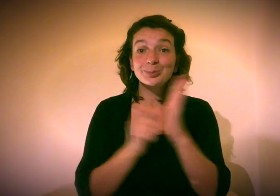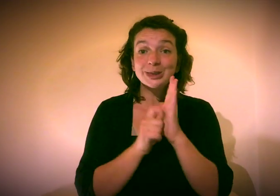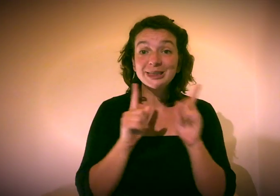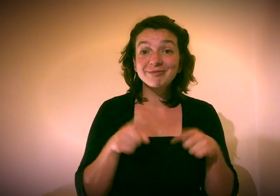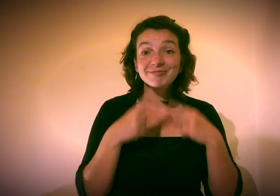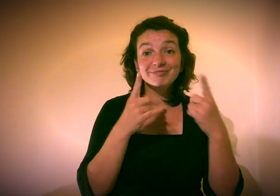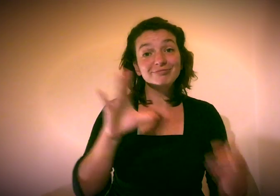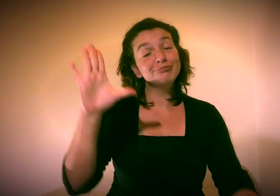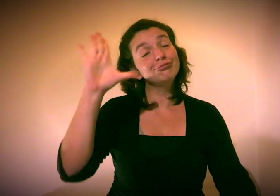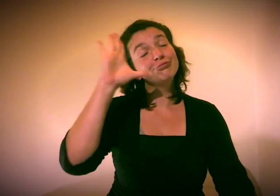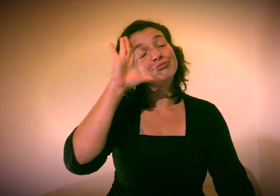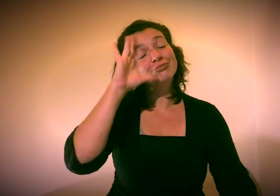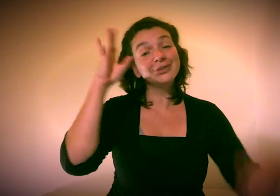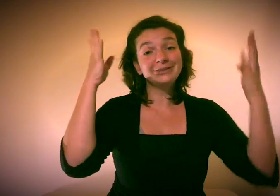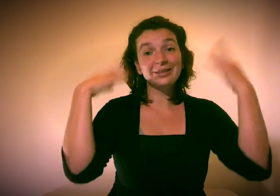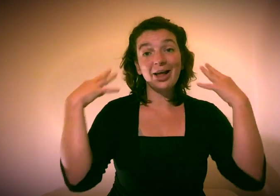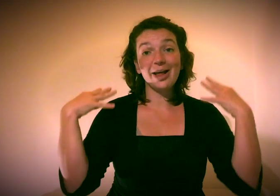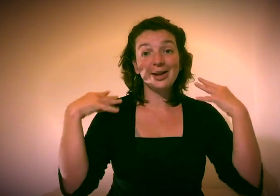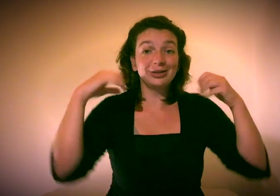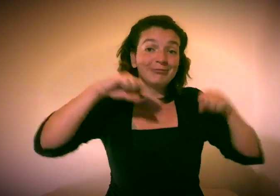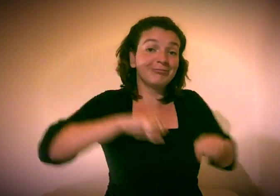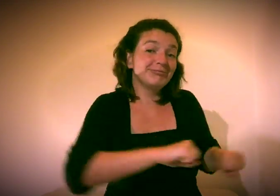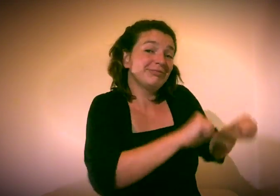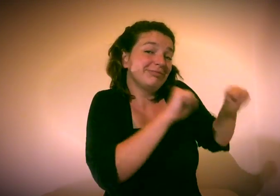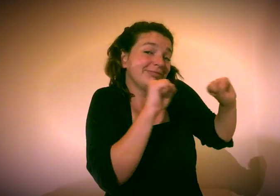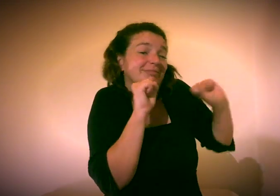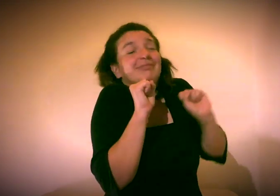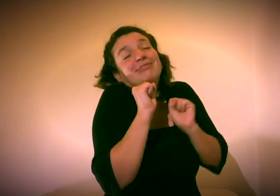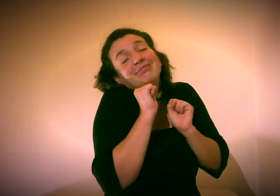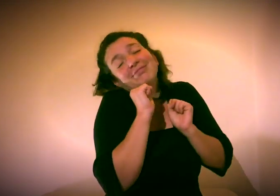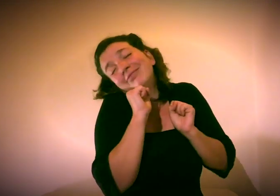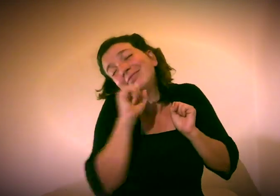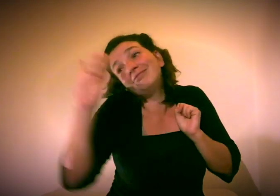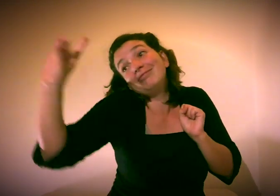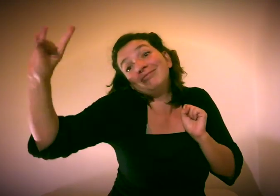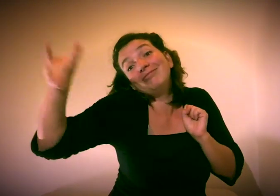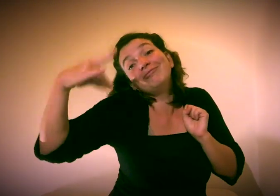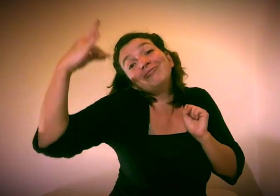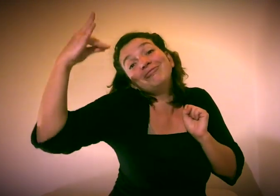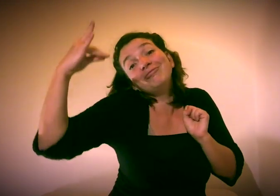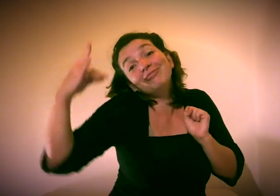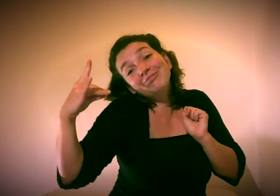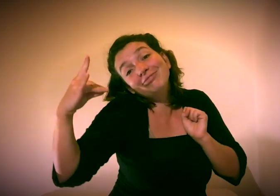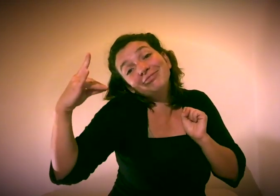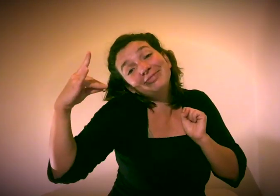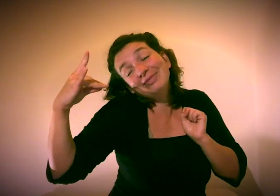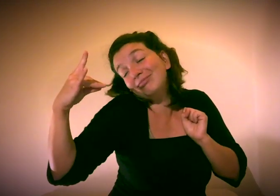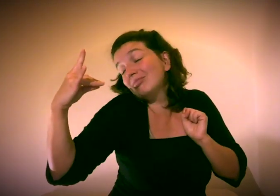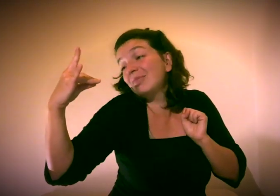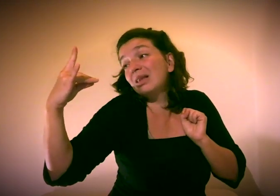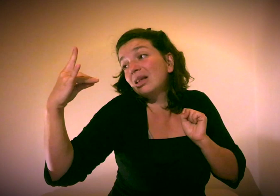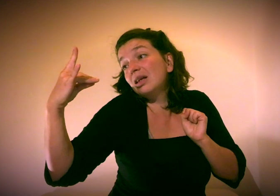Quand elle alla se coucher, Charlotte demanda à Chien bleu. Veux-tu rester avec moi pour toujours?